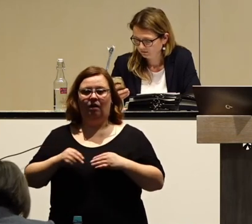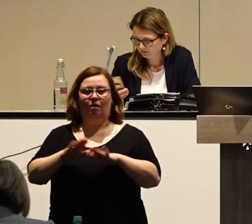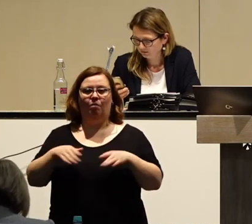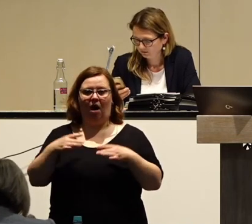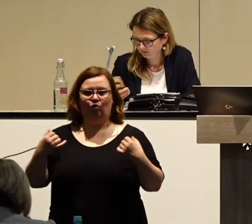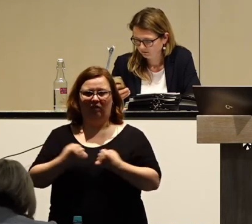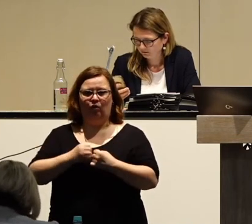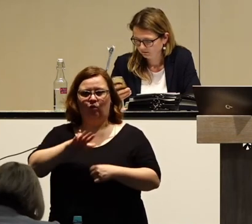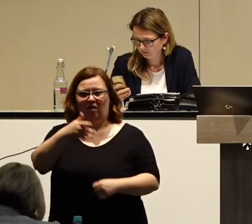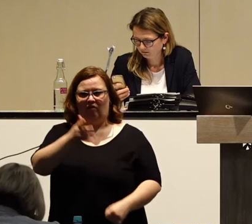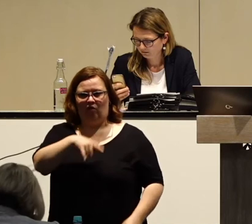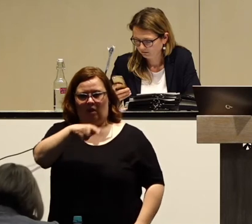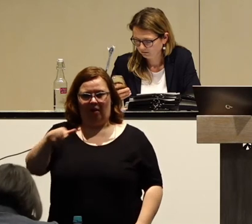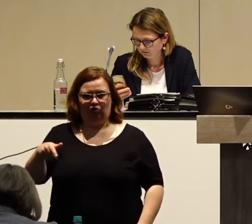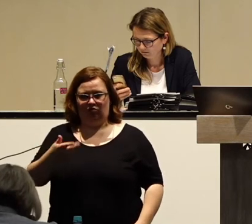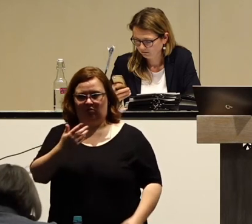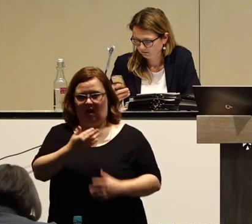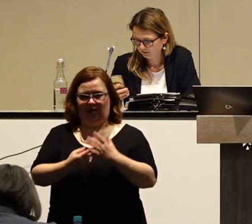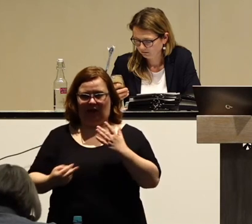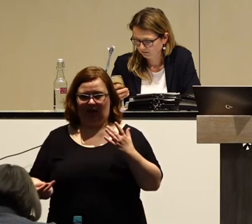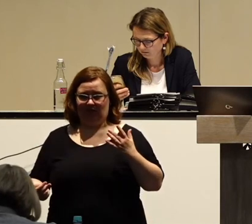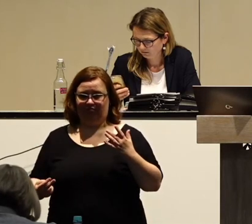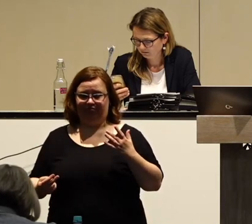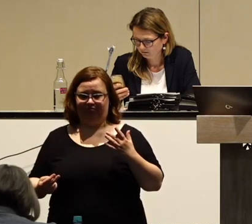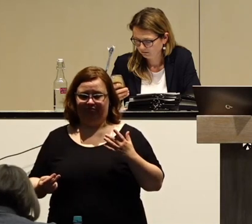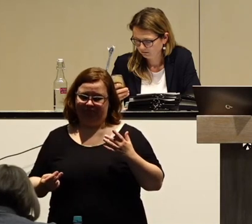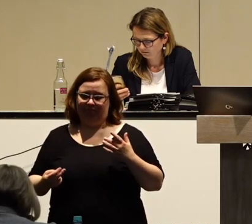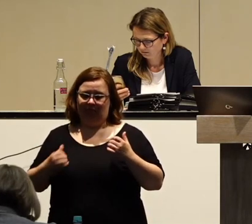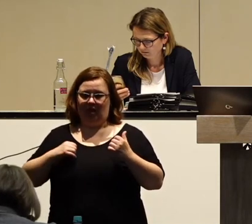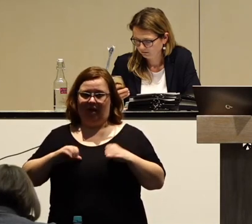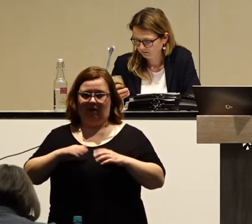Jahr, mehr als 500 Menschen ertranken, sind das traurige Resultat.